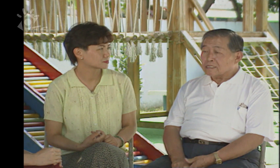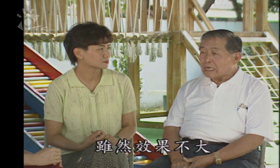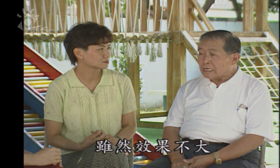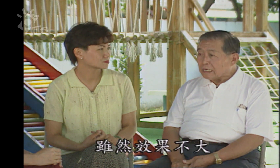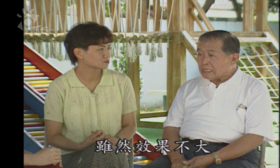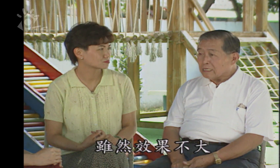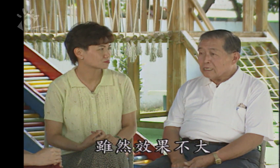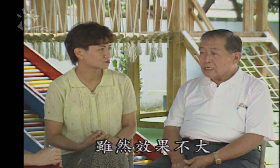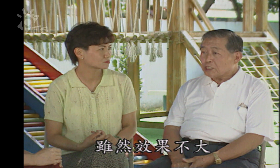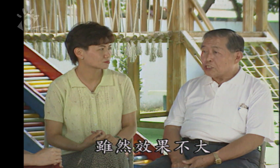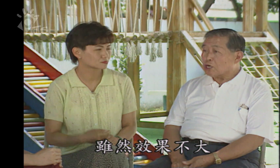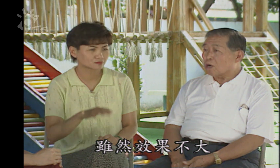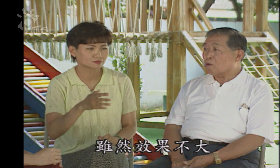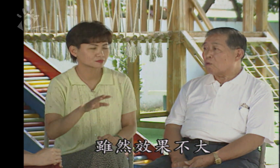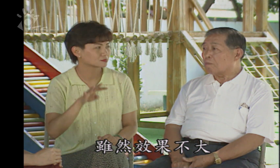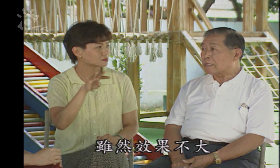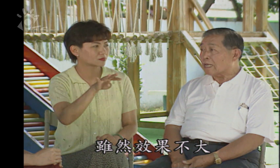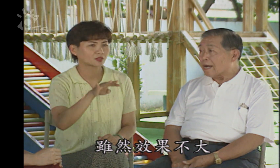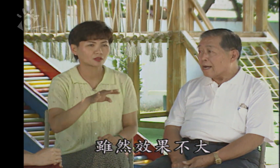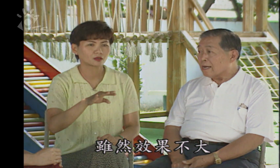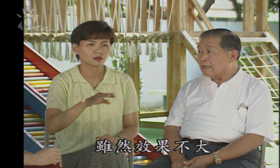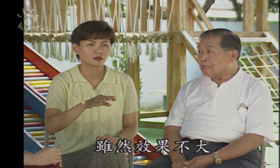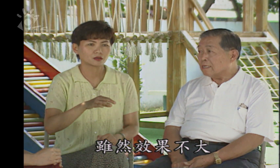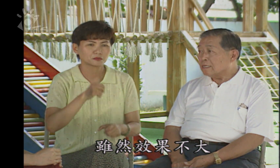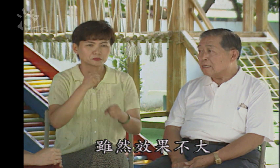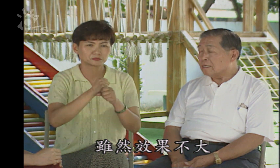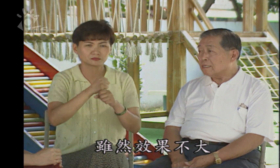生意，效果不大，